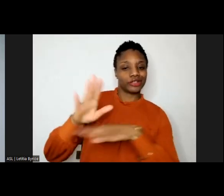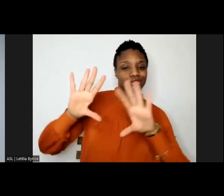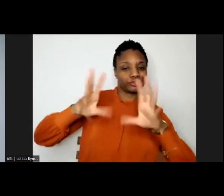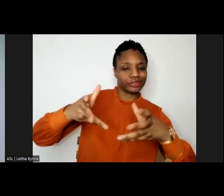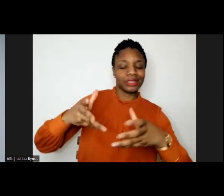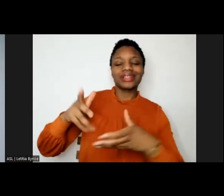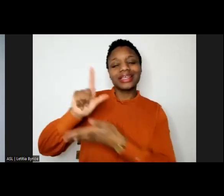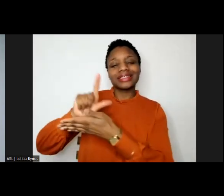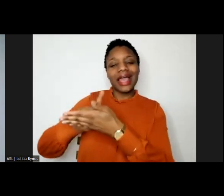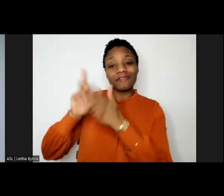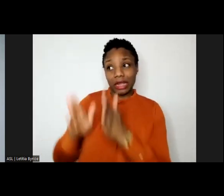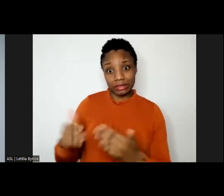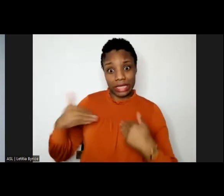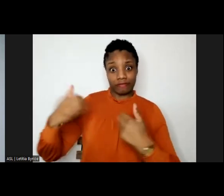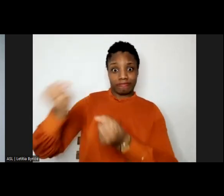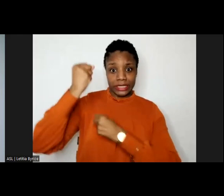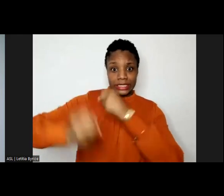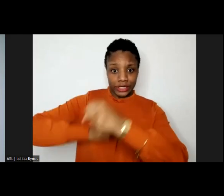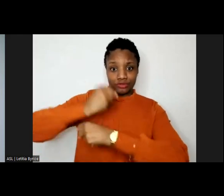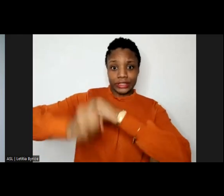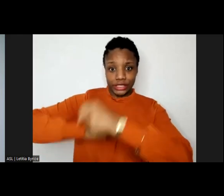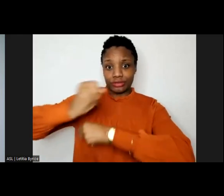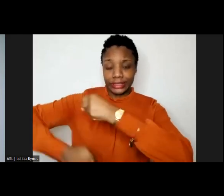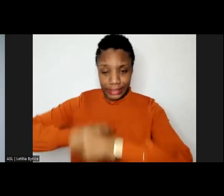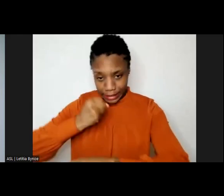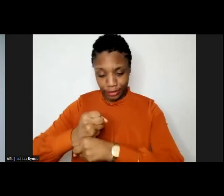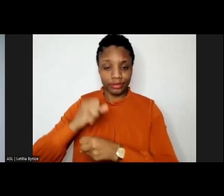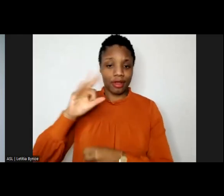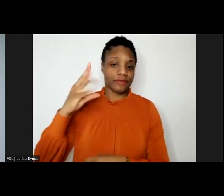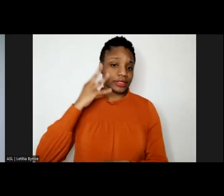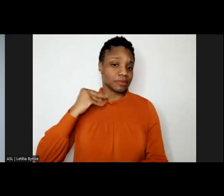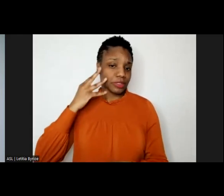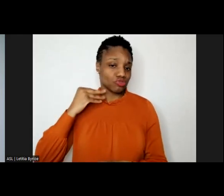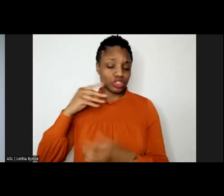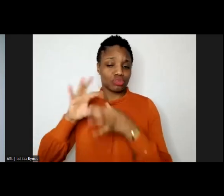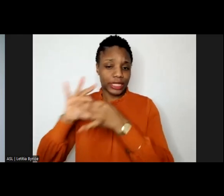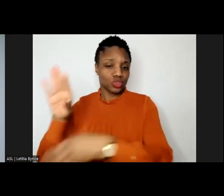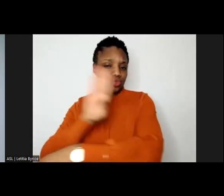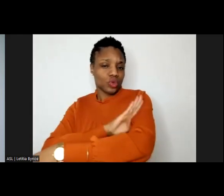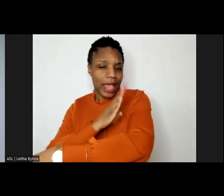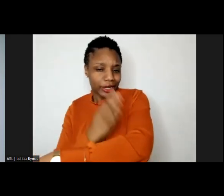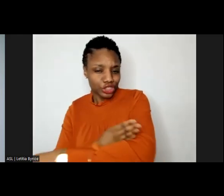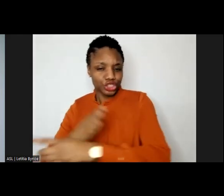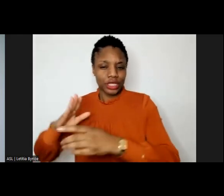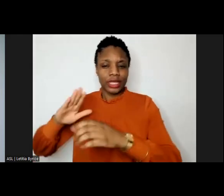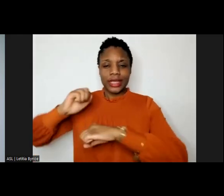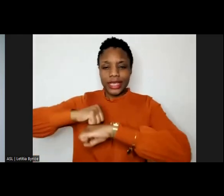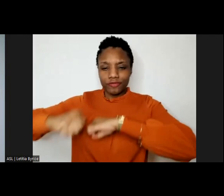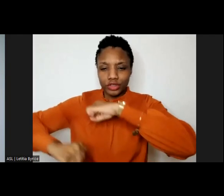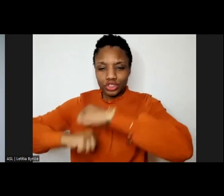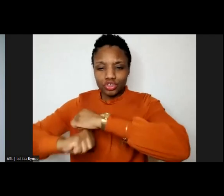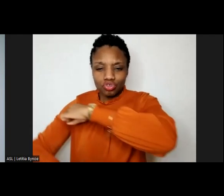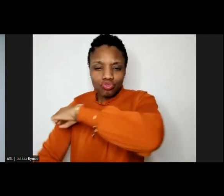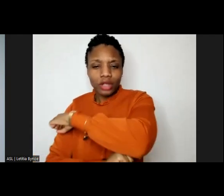nos tenemos unos abogados un grupo de abogados de dos abogados que están ayudándonos con los